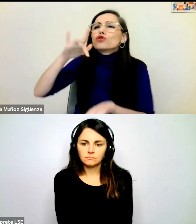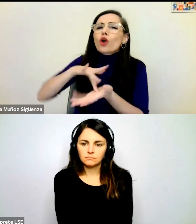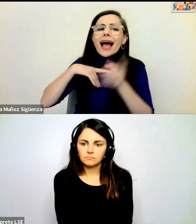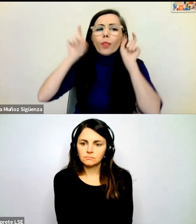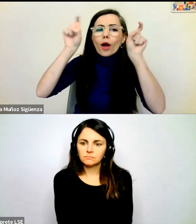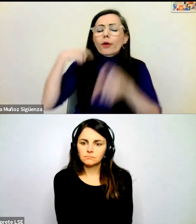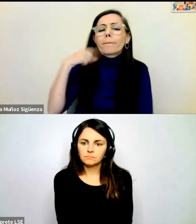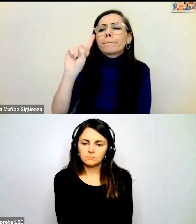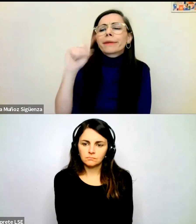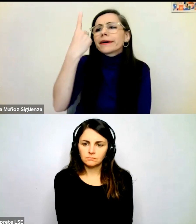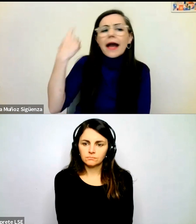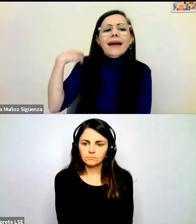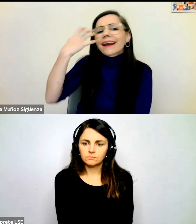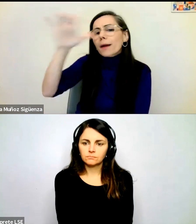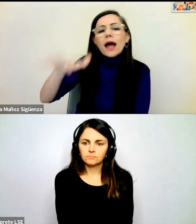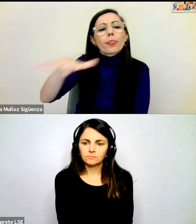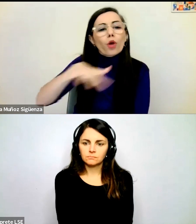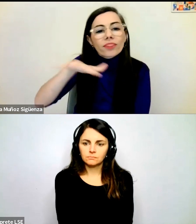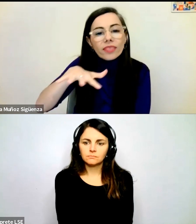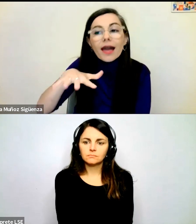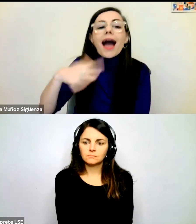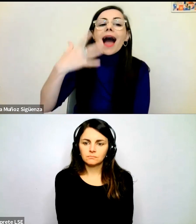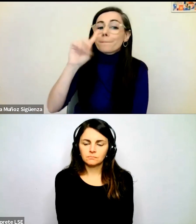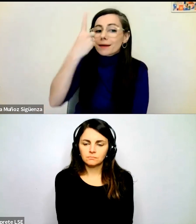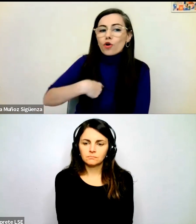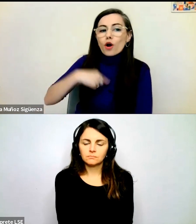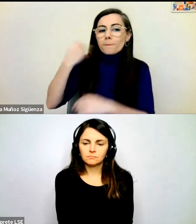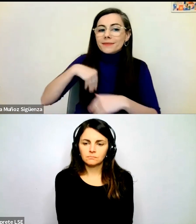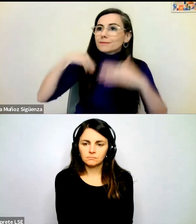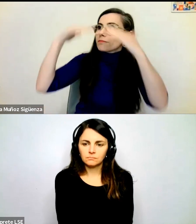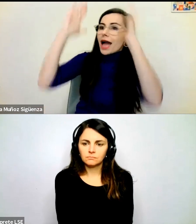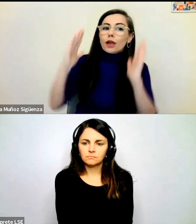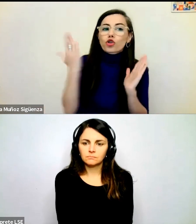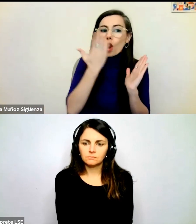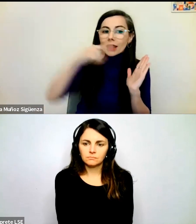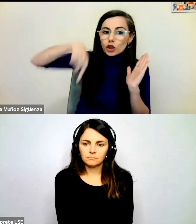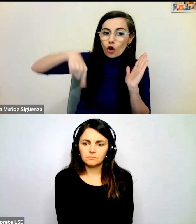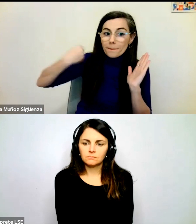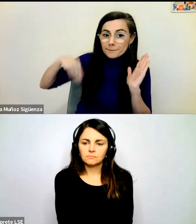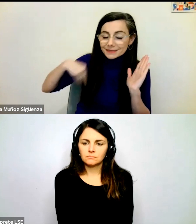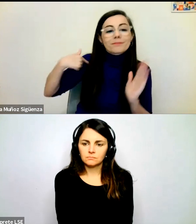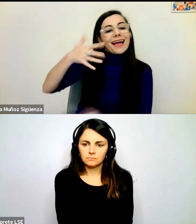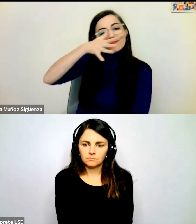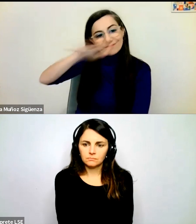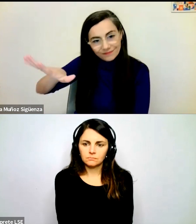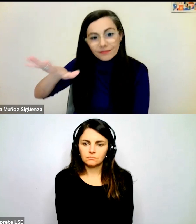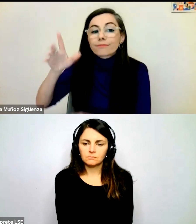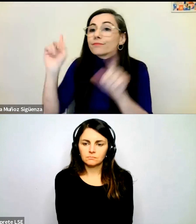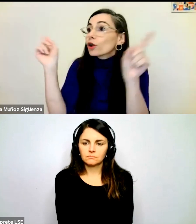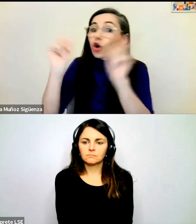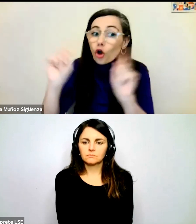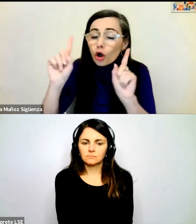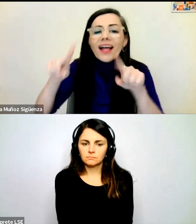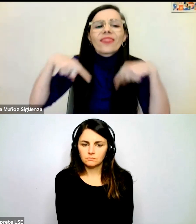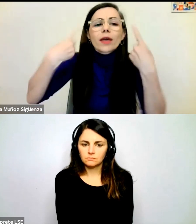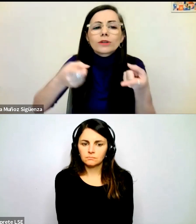ahí que en la web contéis con los diferentes enlaces y si lo que queréis hacer es la primera reclamación en el ámbito educativo, ¿qué paso tengo que dar? Lo primero,